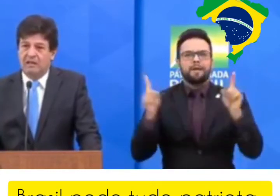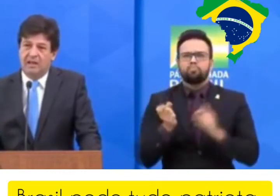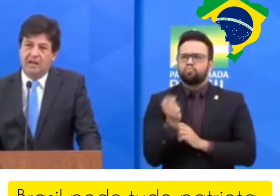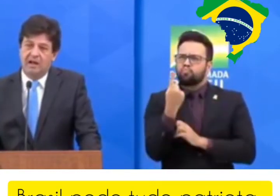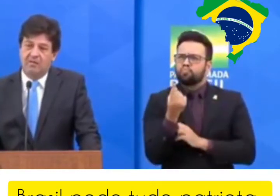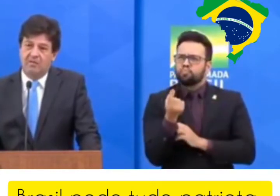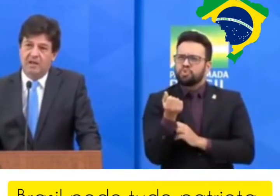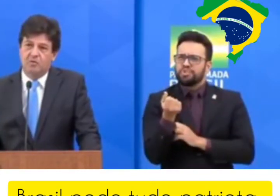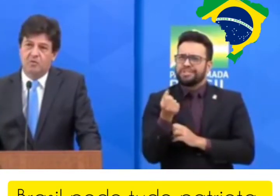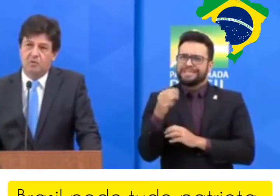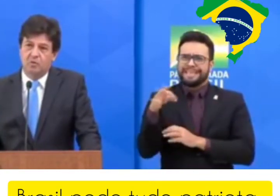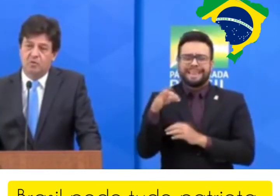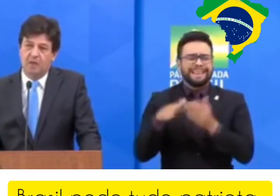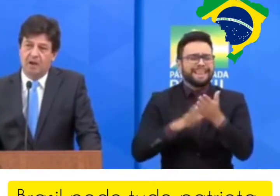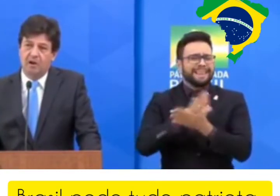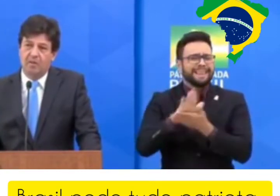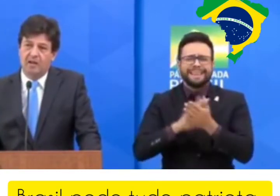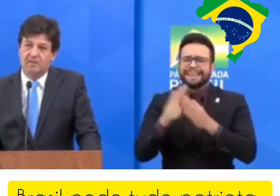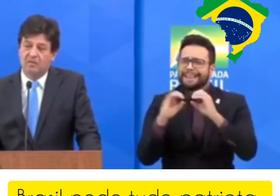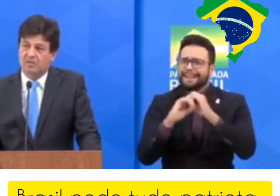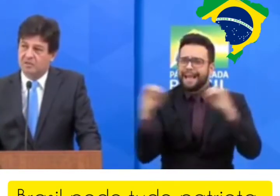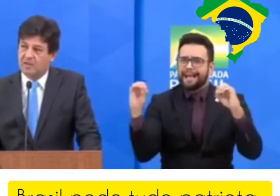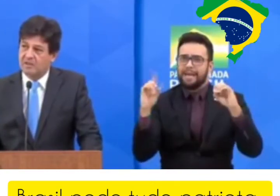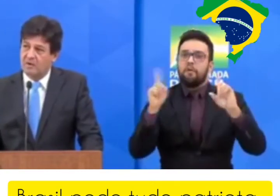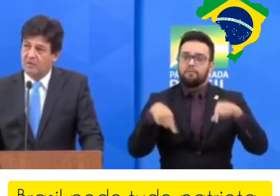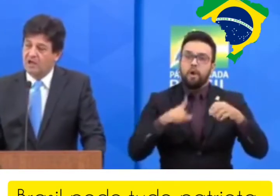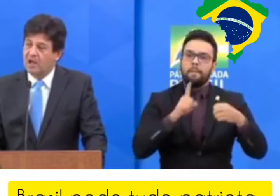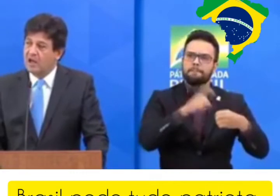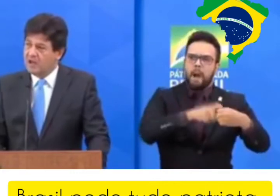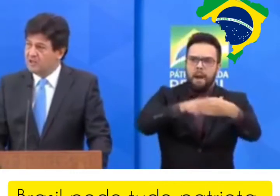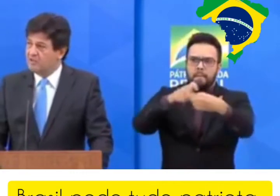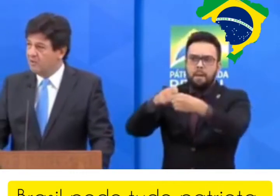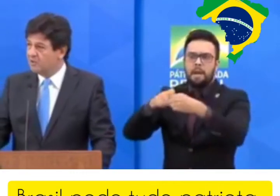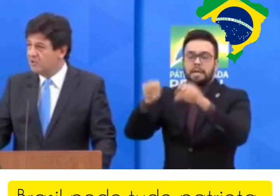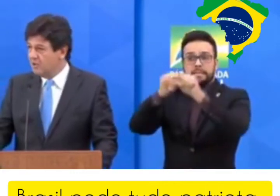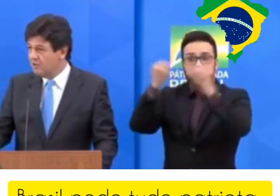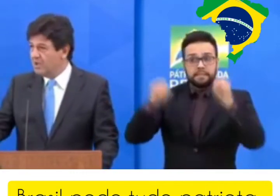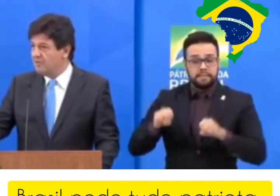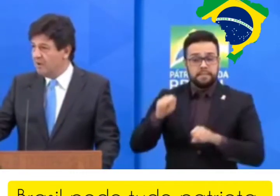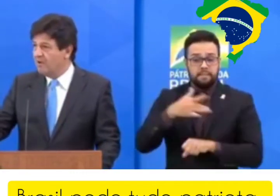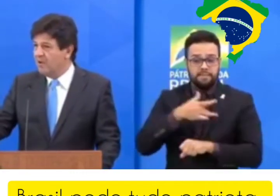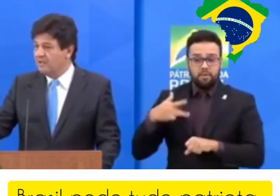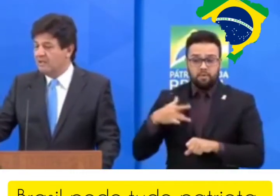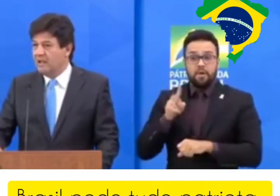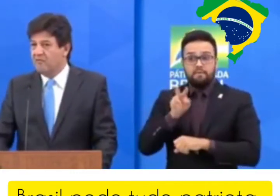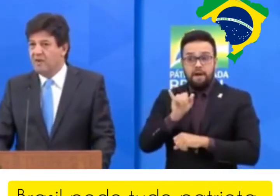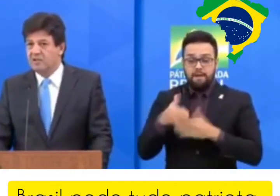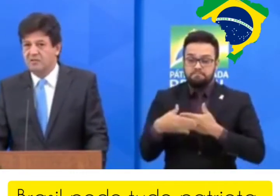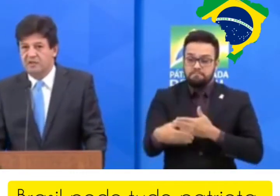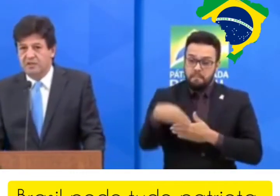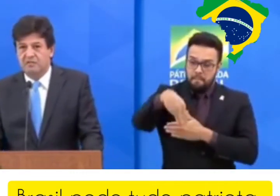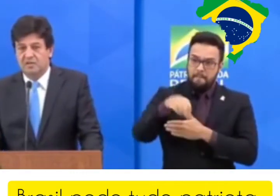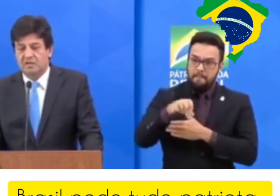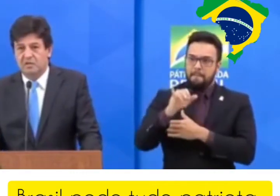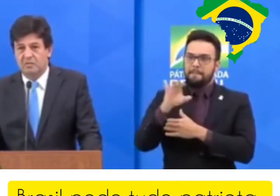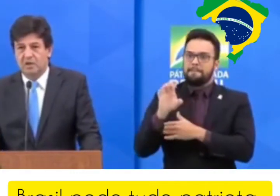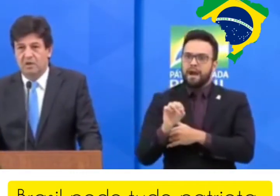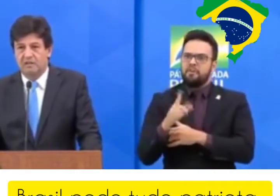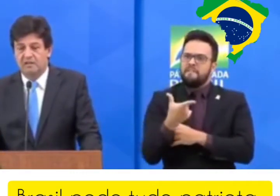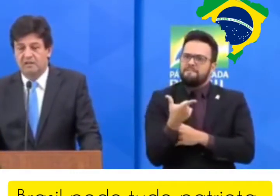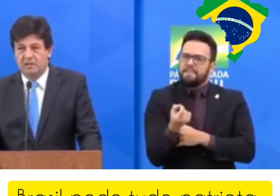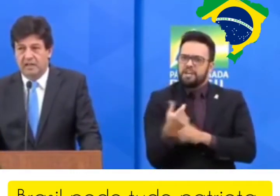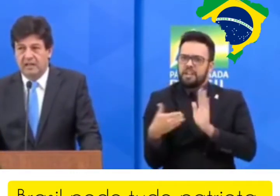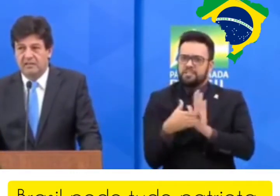tostão de ganho, isso tudo numa colaboração com o sistema de saúde, a gente vai conseguir no mês de maio ter na faixa de 20 a